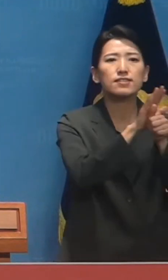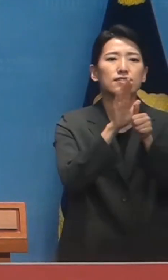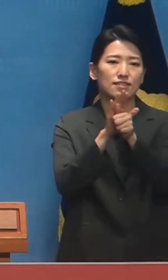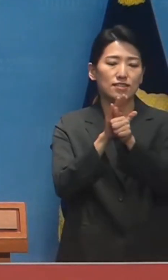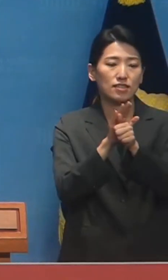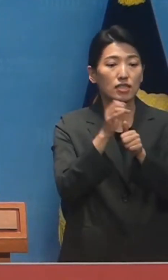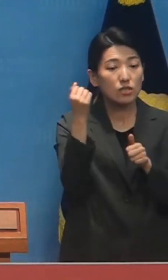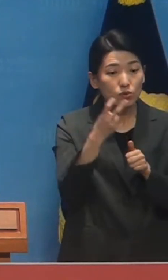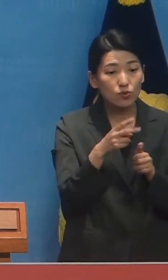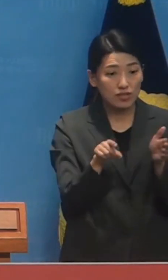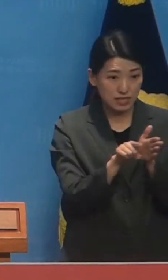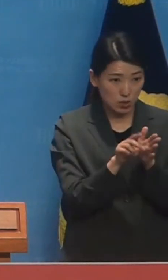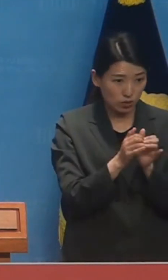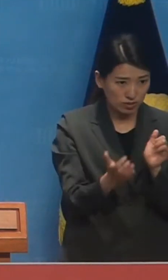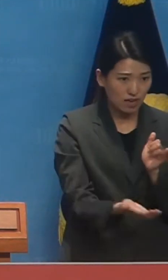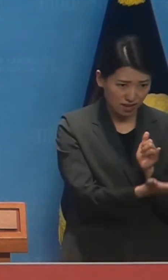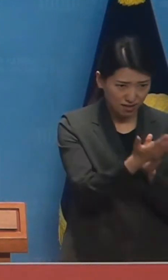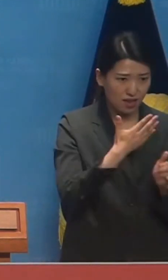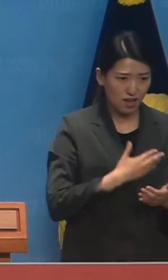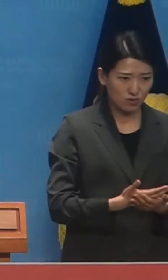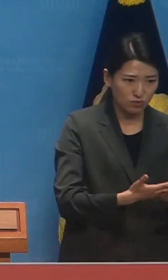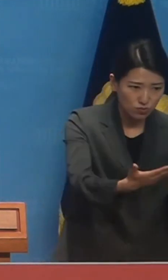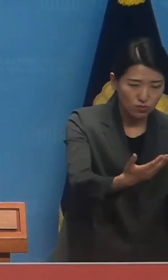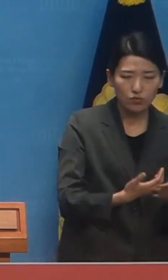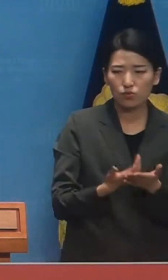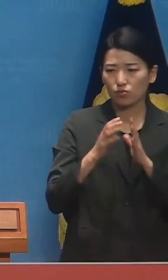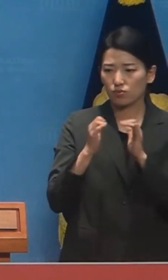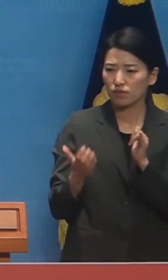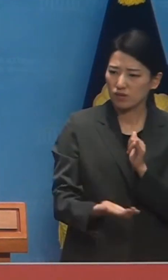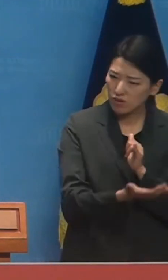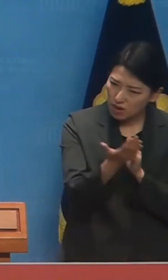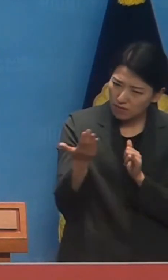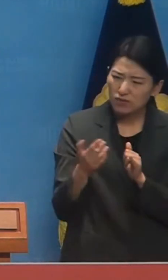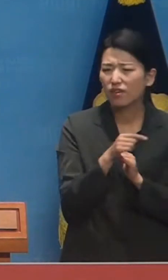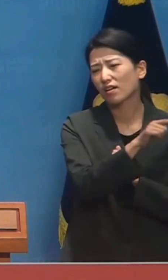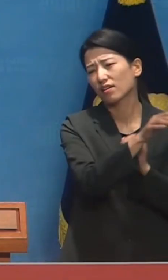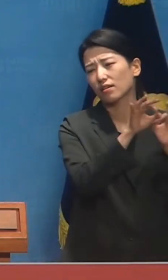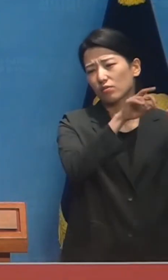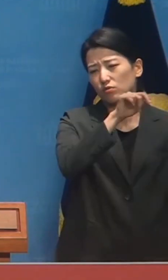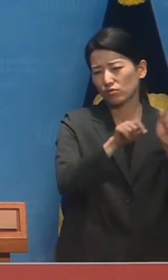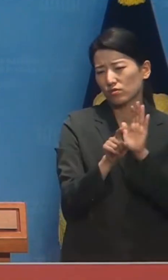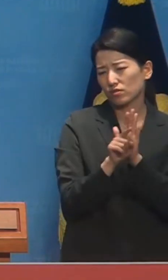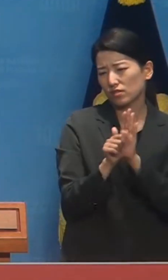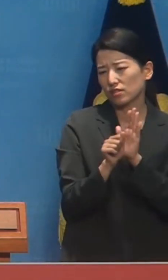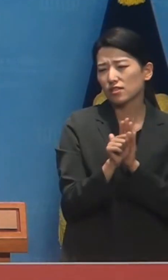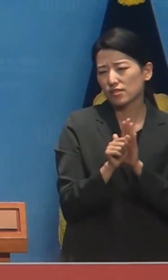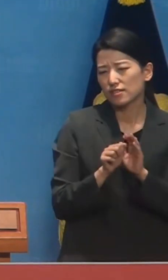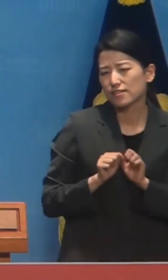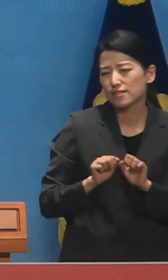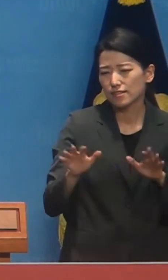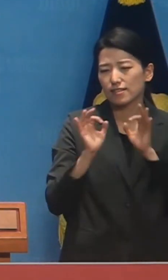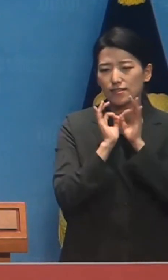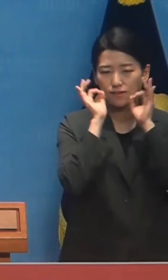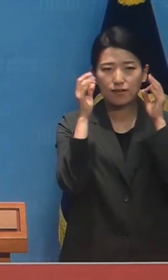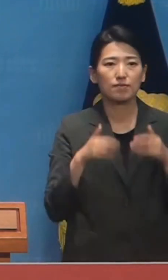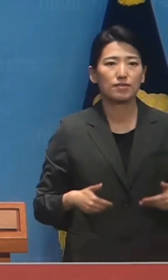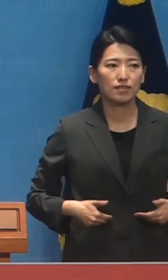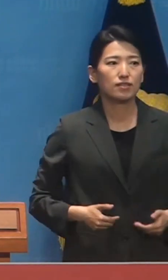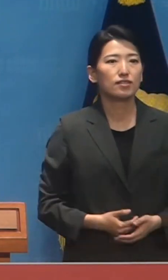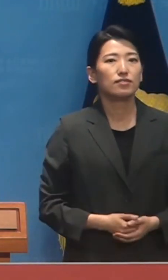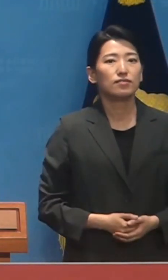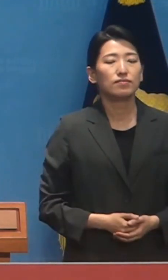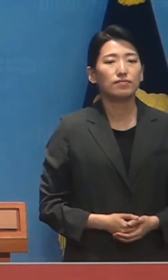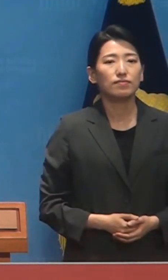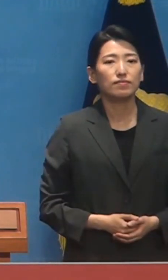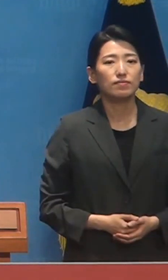성도들에게 알리고 또 일반 사람들에게 이 부분에서 확산시키는 역할을 해주시길 바랍니다. 이 기자회견 듣는